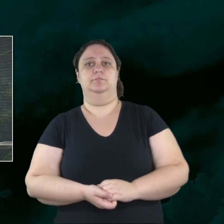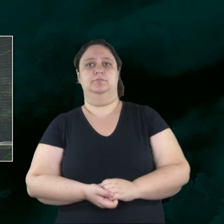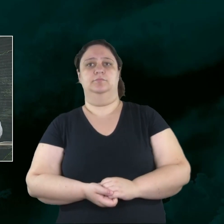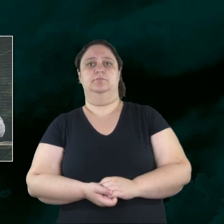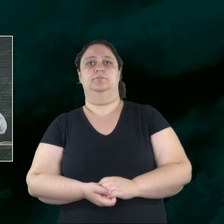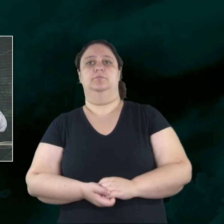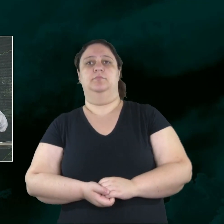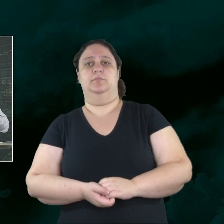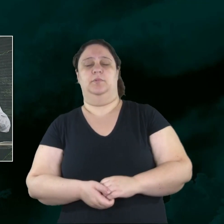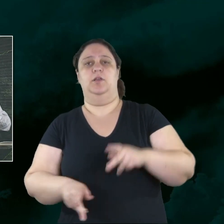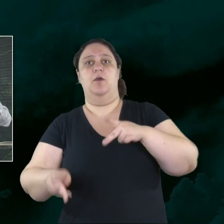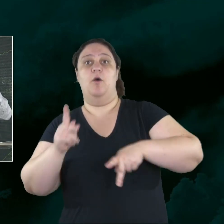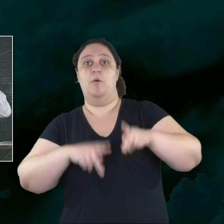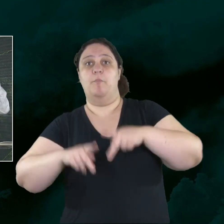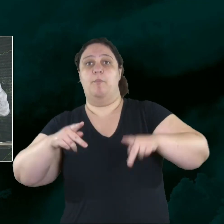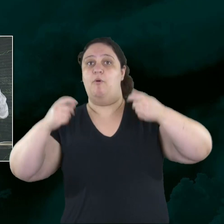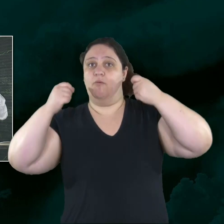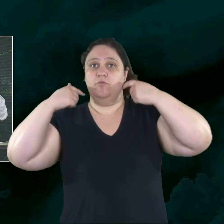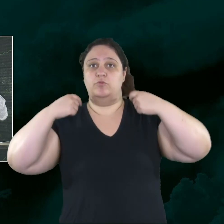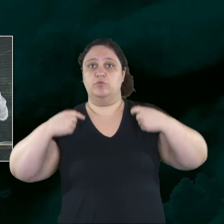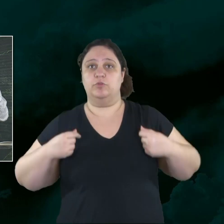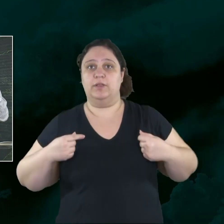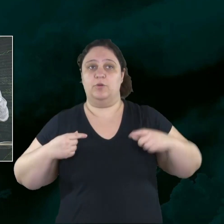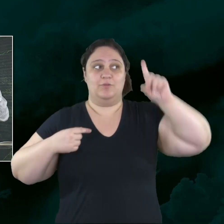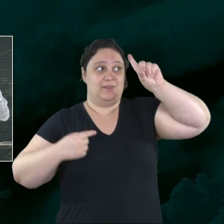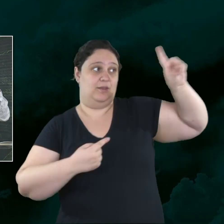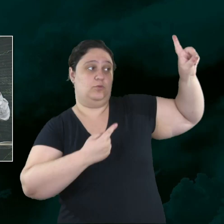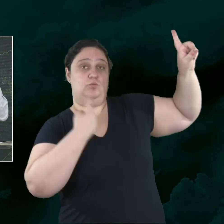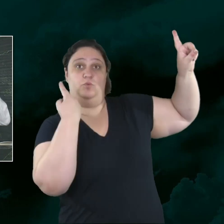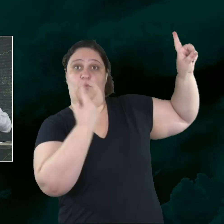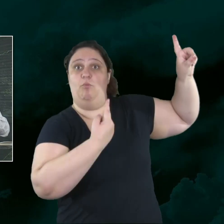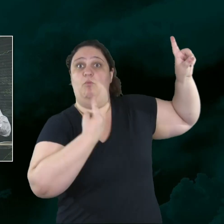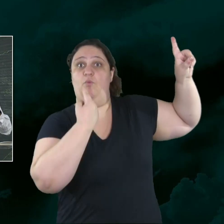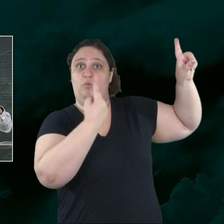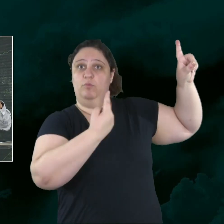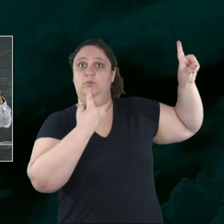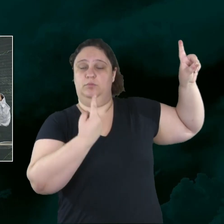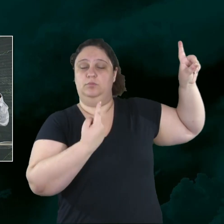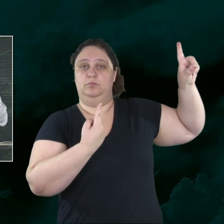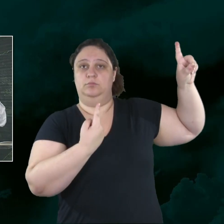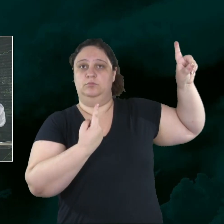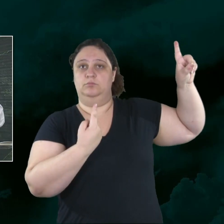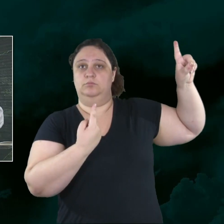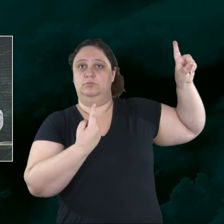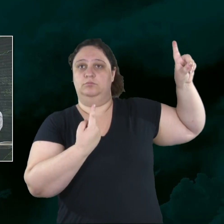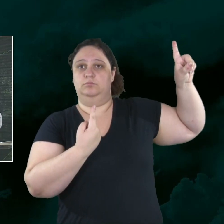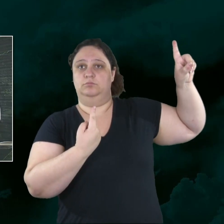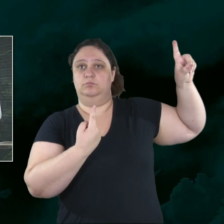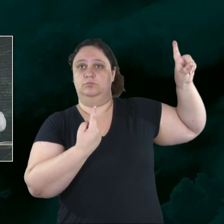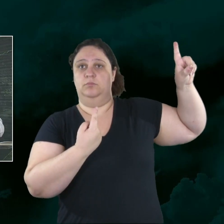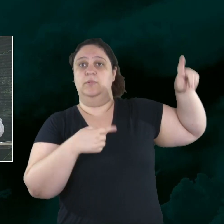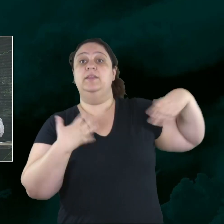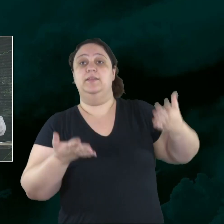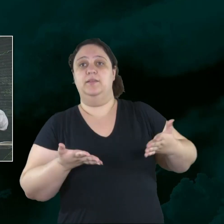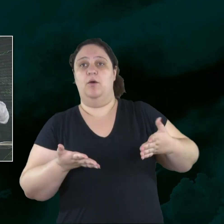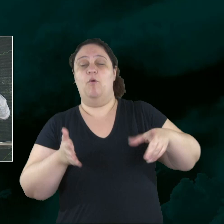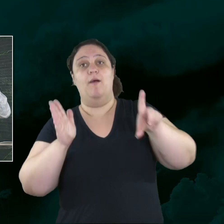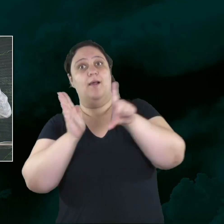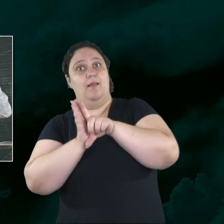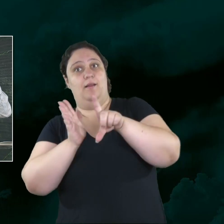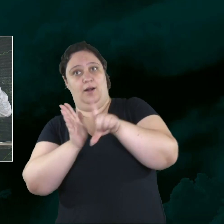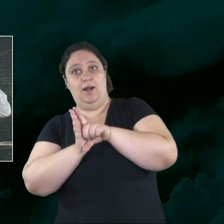judeu, é que o povo judeu tinha um só Deus. Isso fez com que as leis